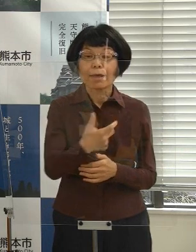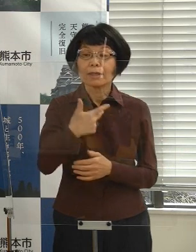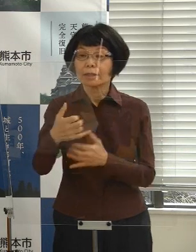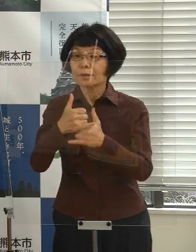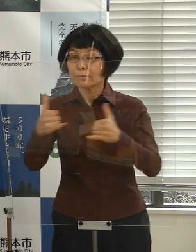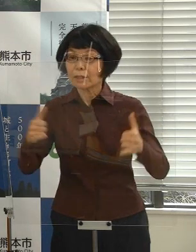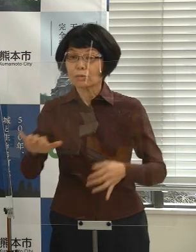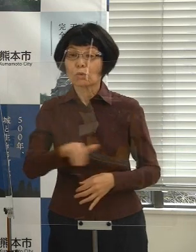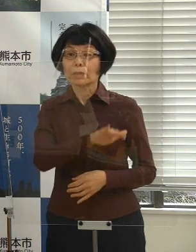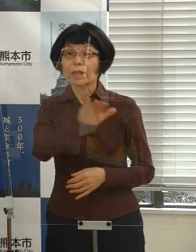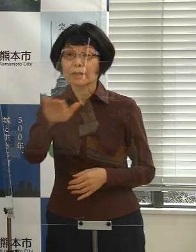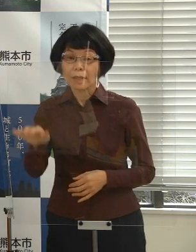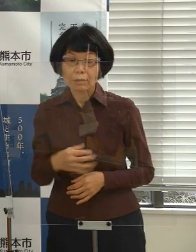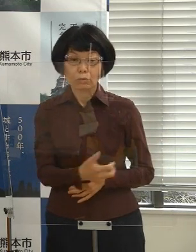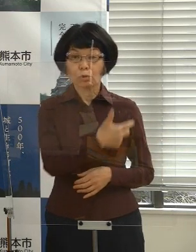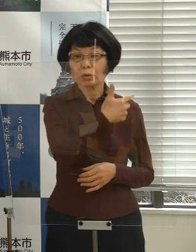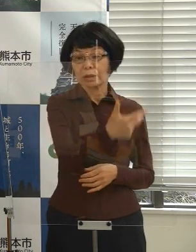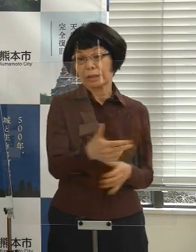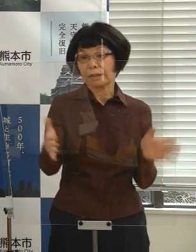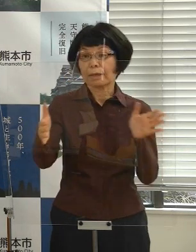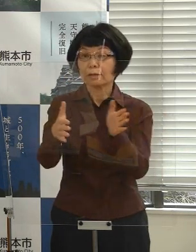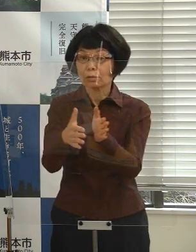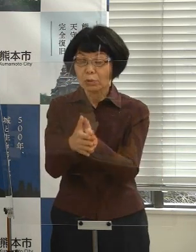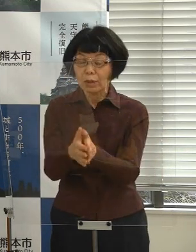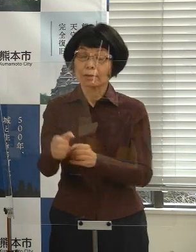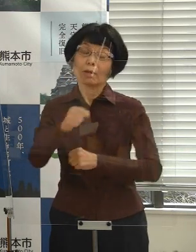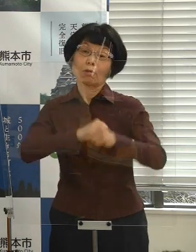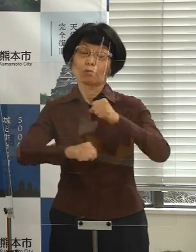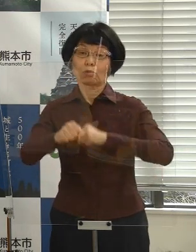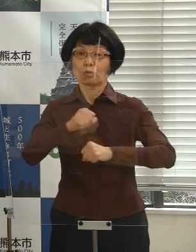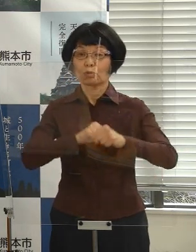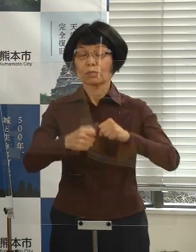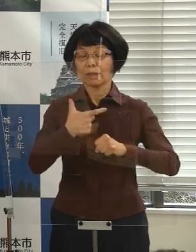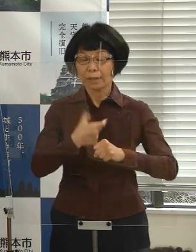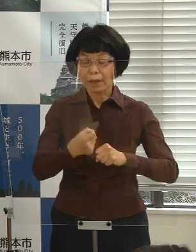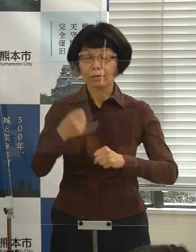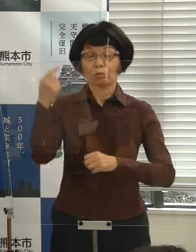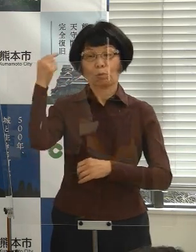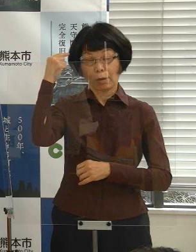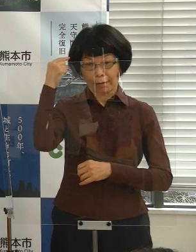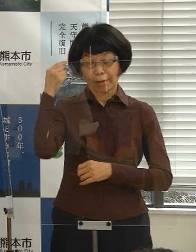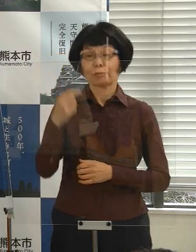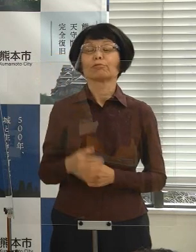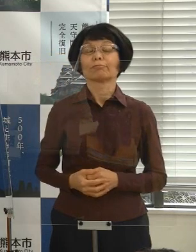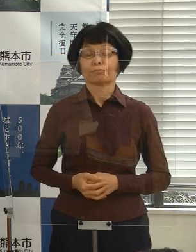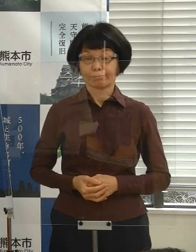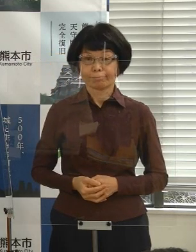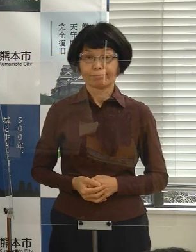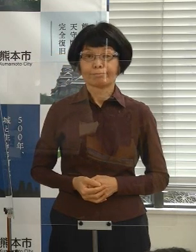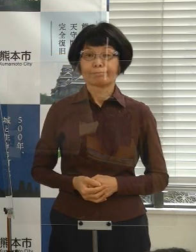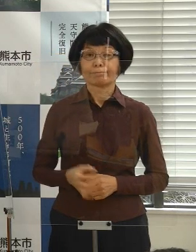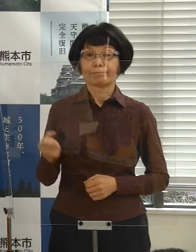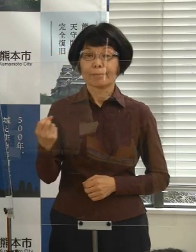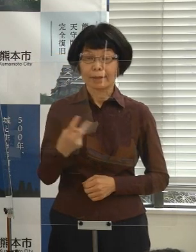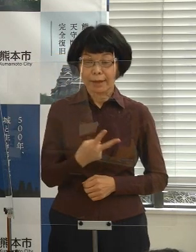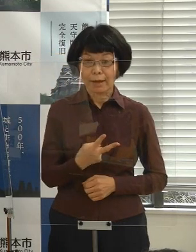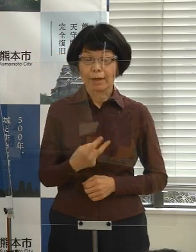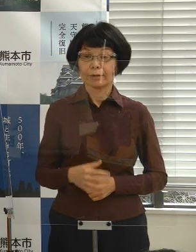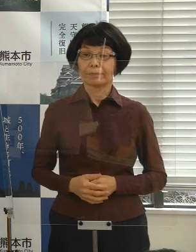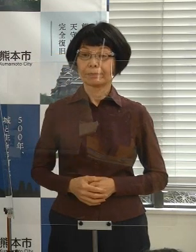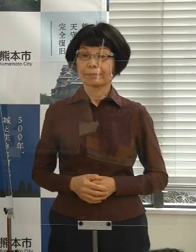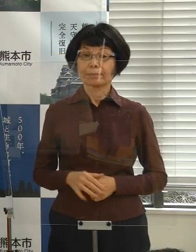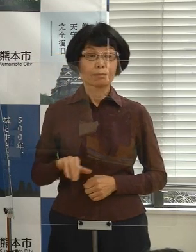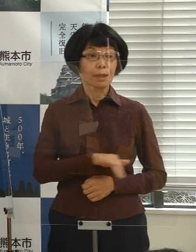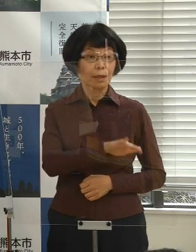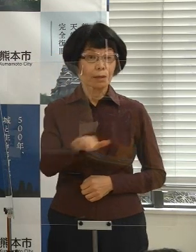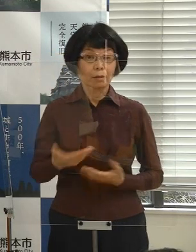行政が一緒になって取り組んでまいりたいと考えております。またお手元の資料